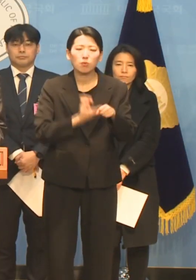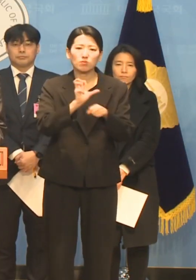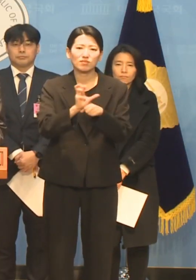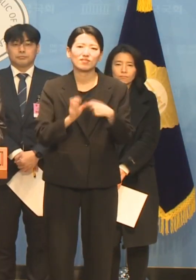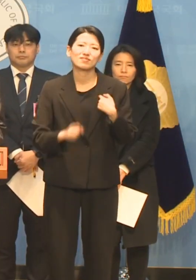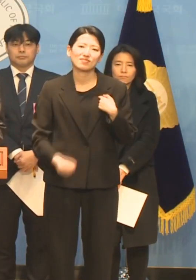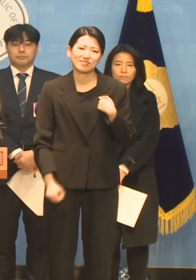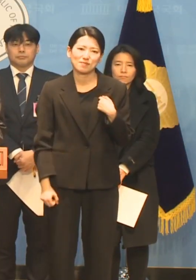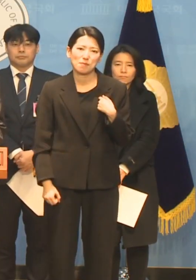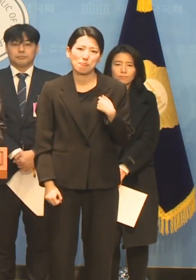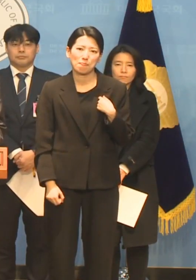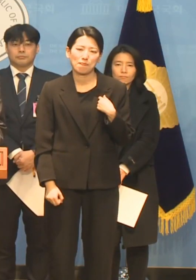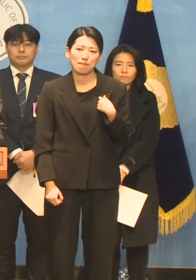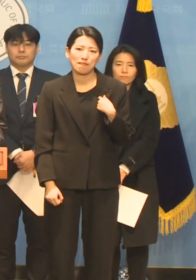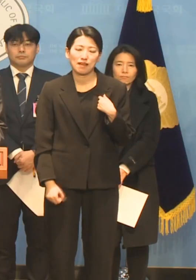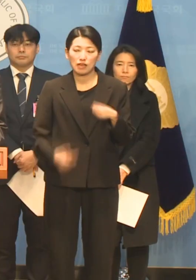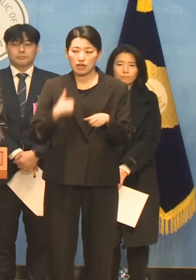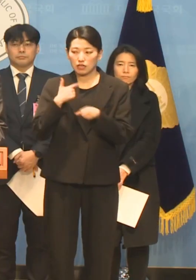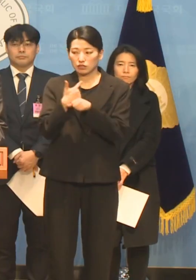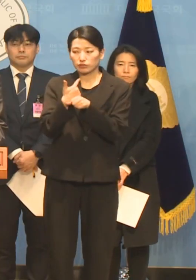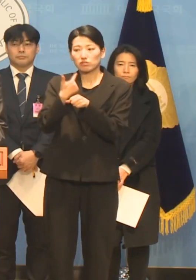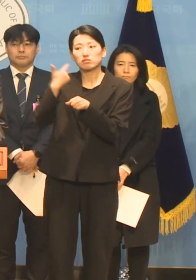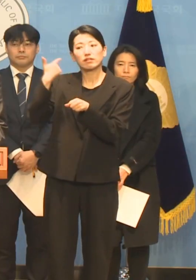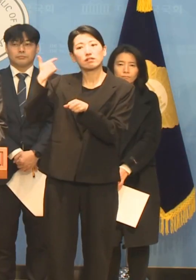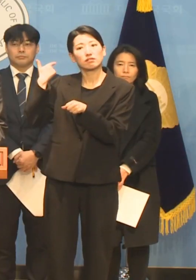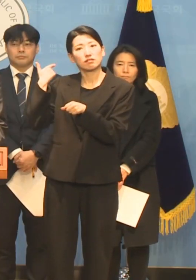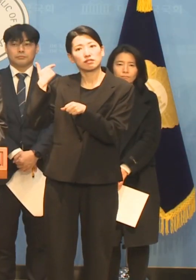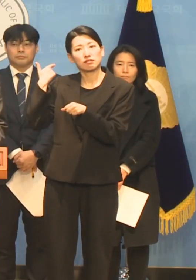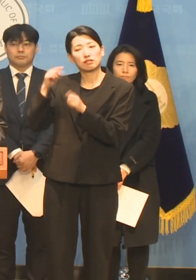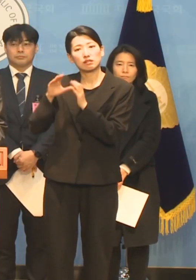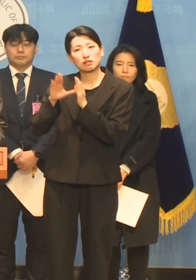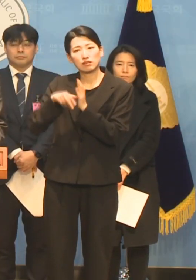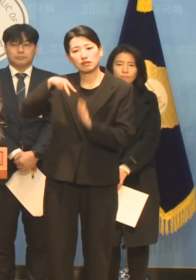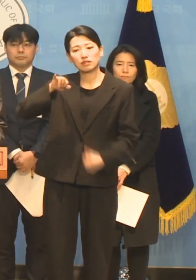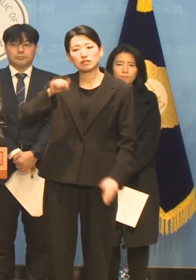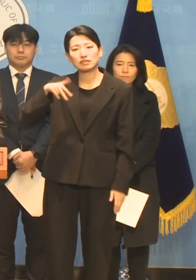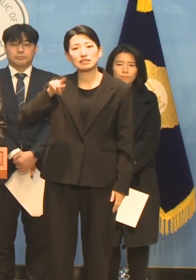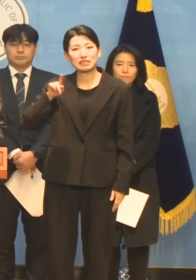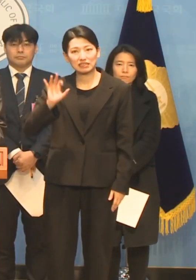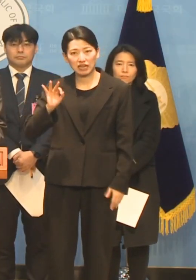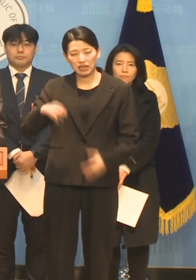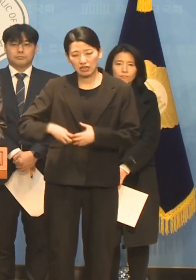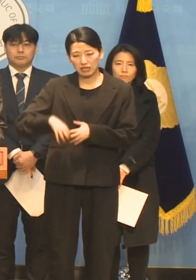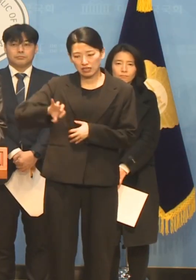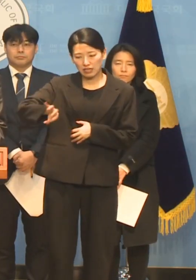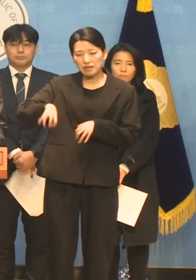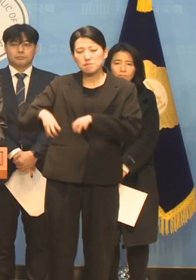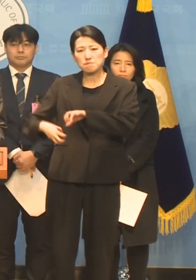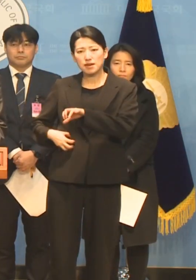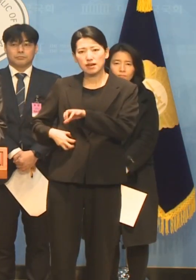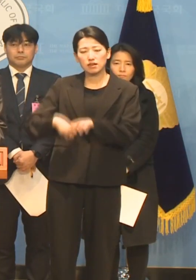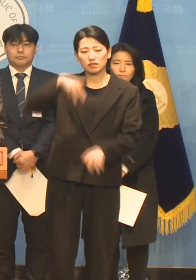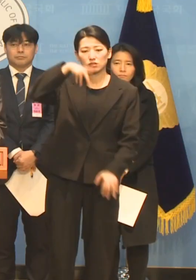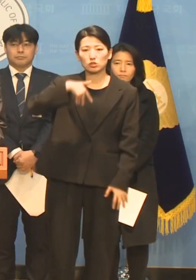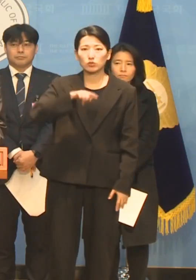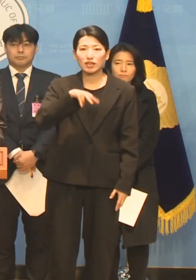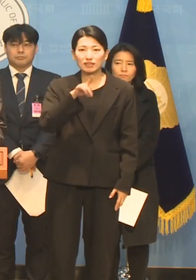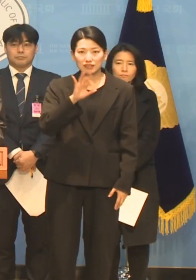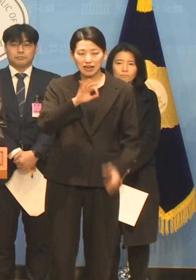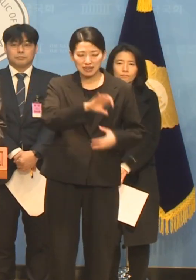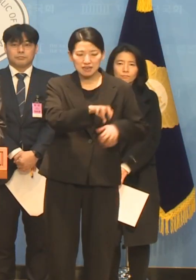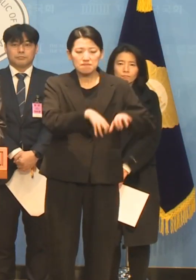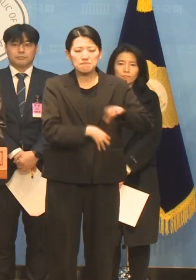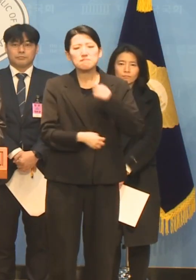저는 6년 전에 신장 췌장 이식을 받은, 현재는 여기에 설문조사할 때는 췌장 이식